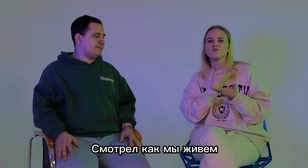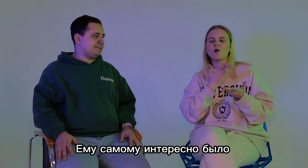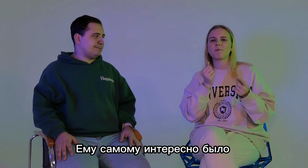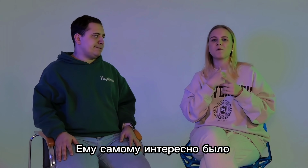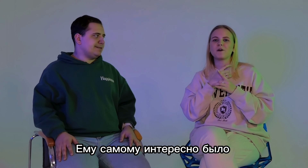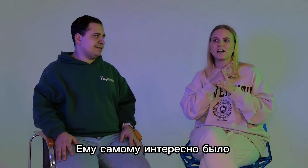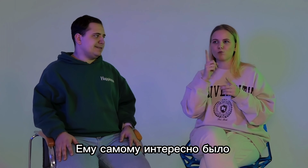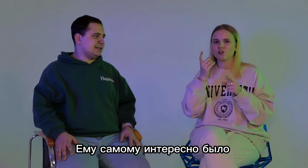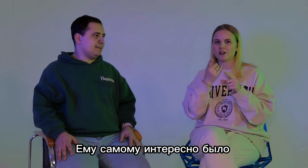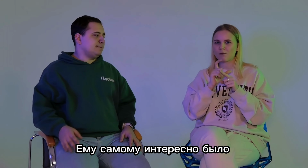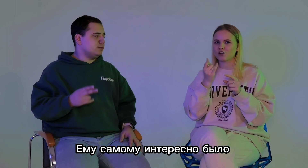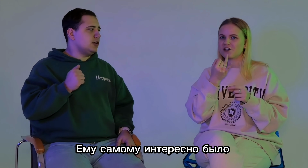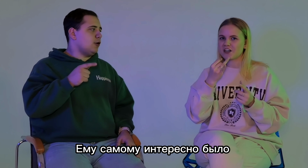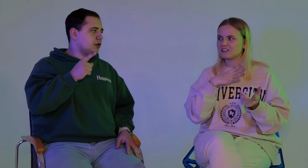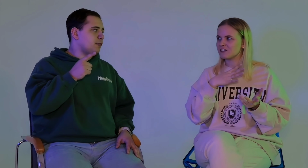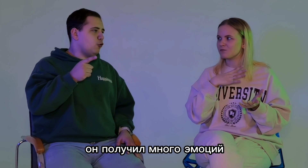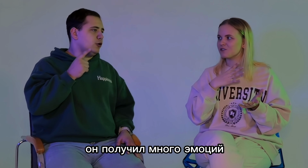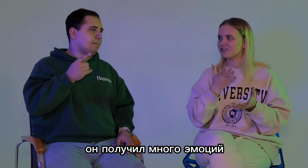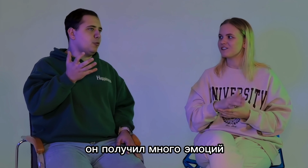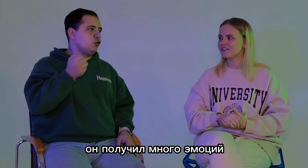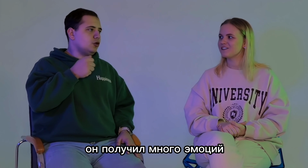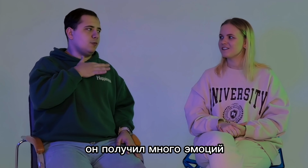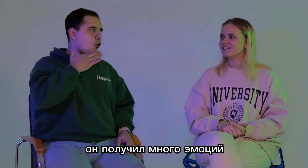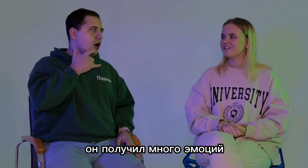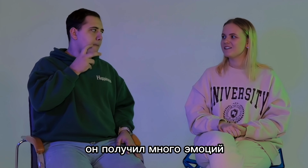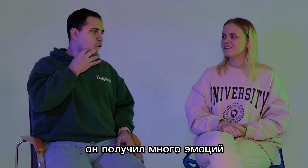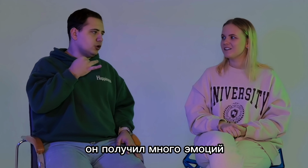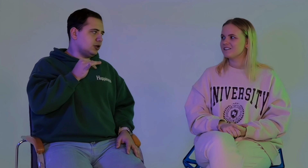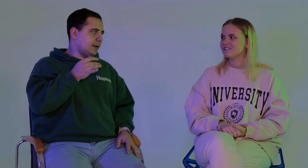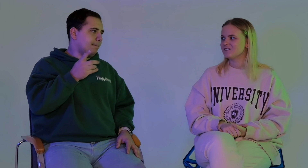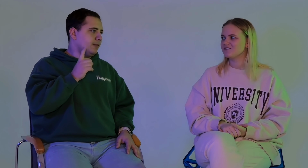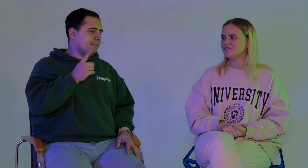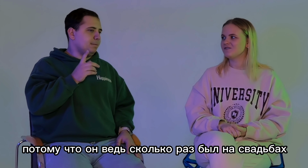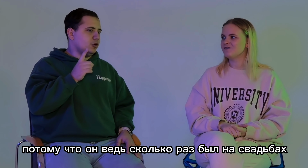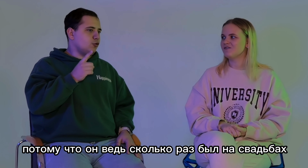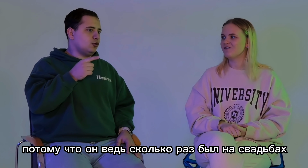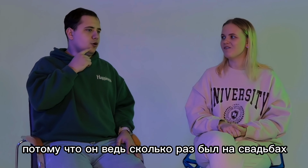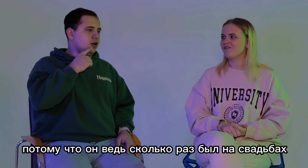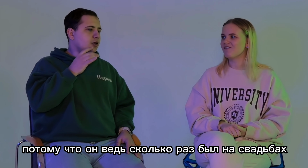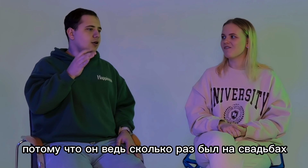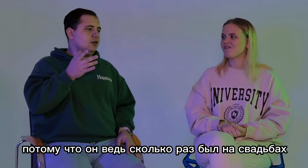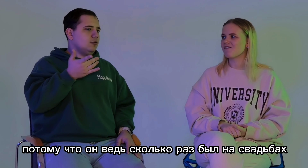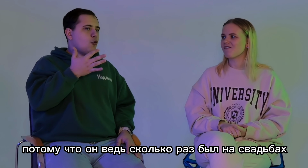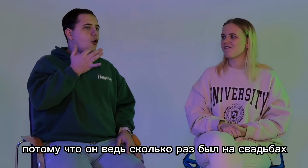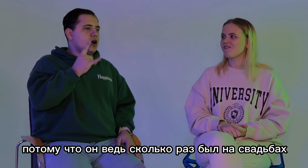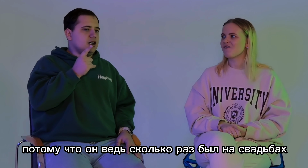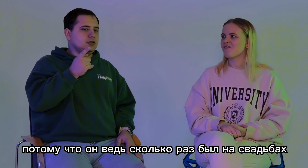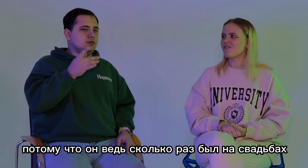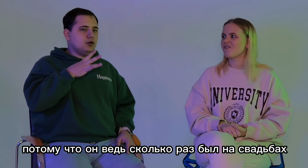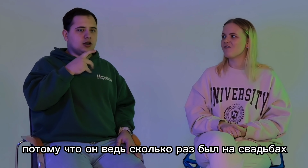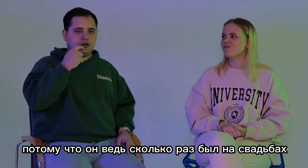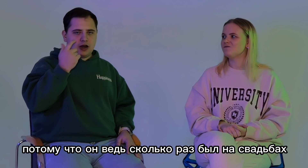живем, как он празднует и наводит. Да, он получил много эмоций, потому что он ведь сколько раз был на